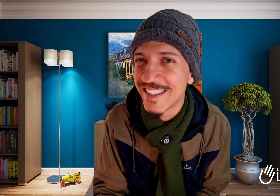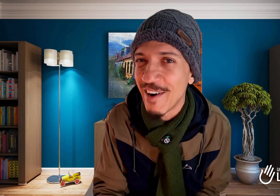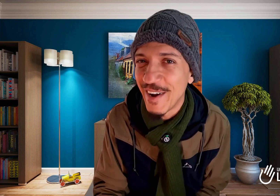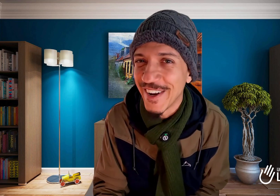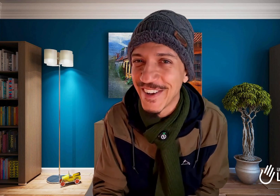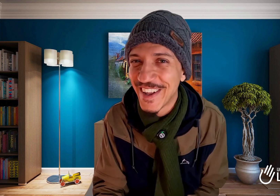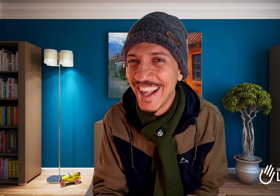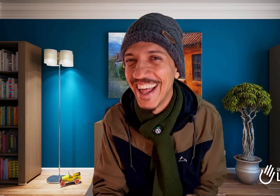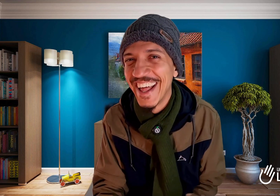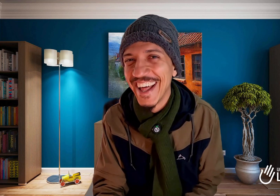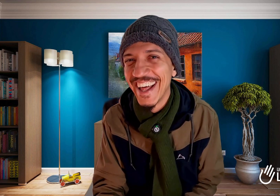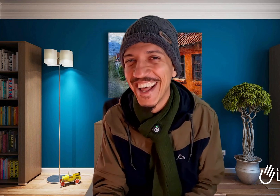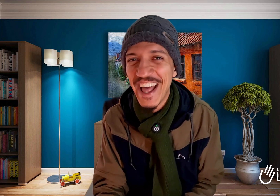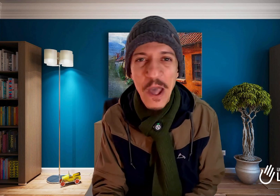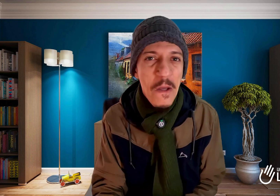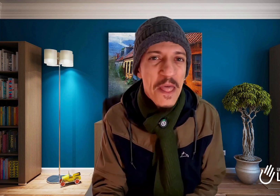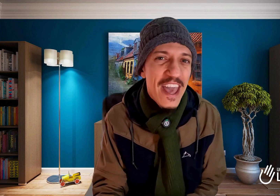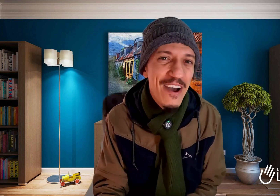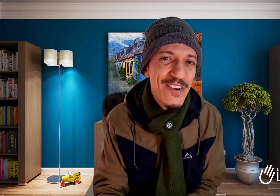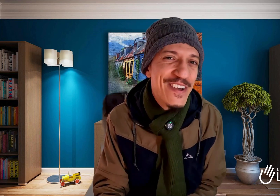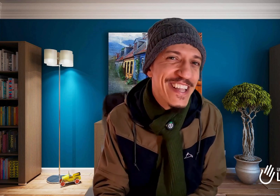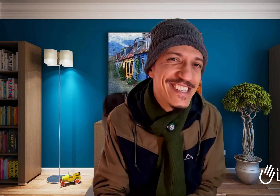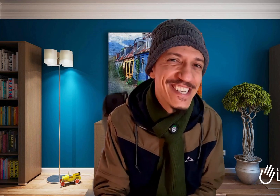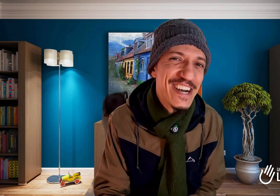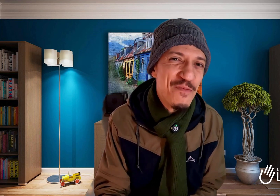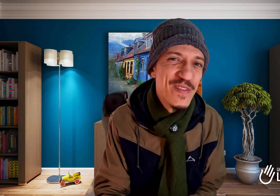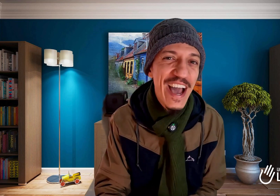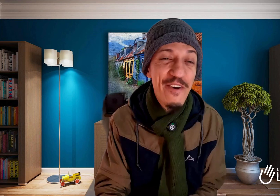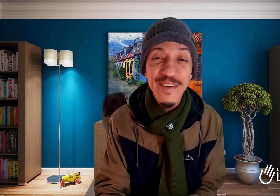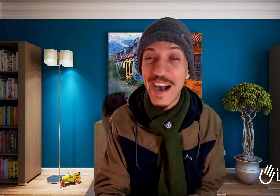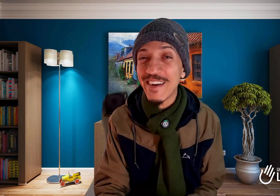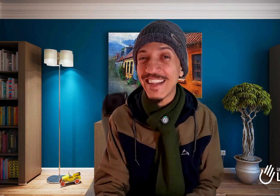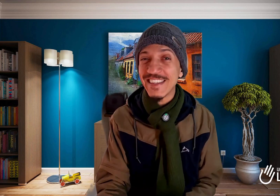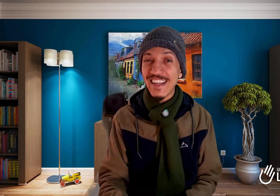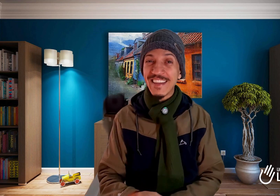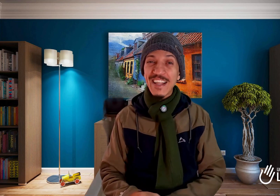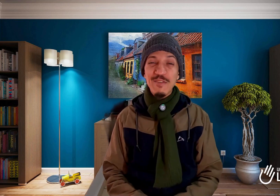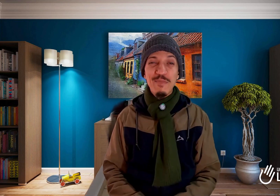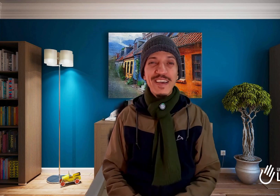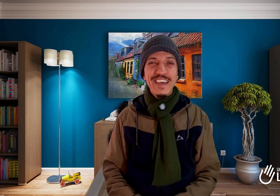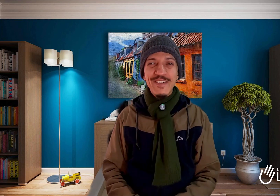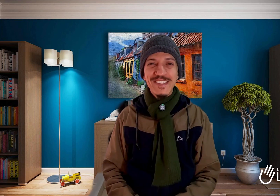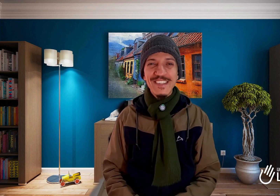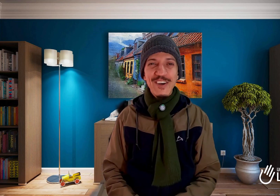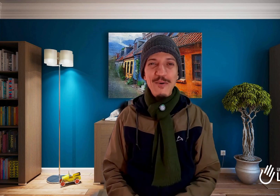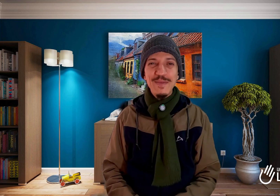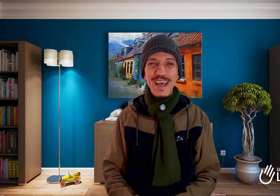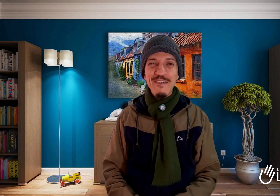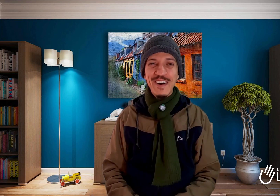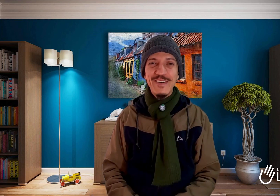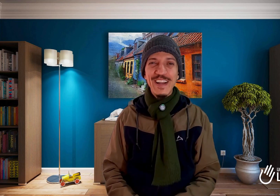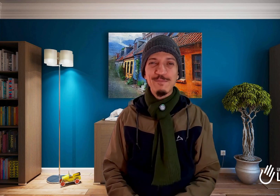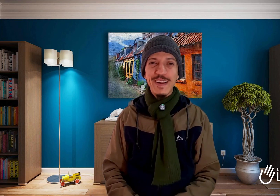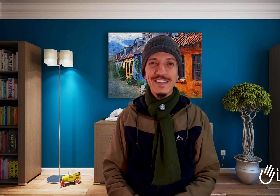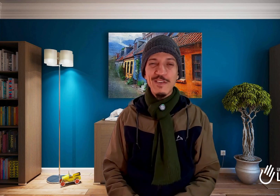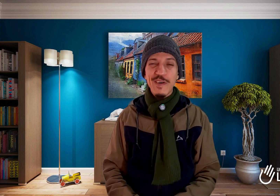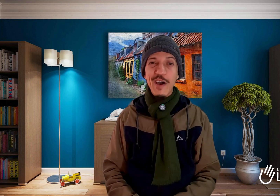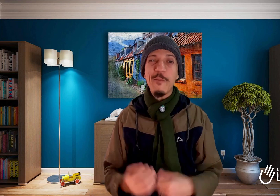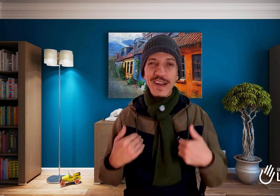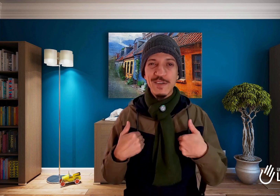falando. Eu não entendia. E aí eu ficava ali sentado no banquinho, assim, só observando eles, eu parecia uma estátua.